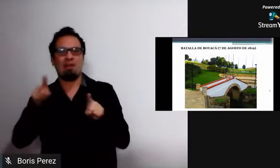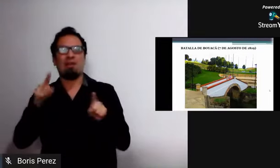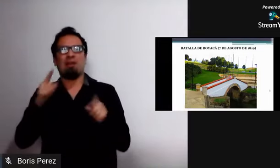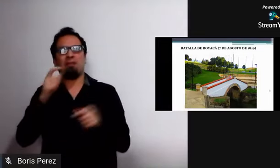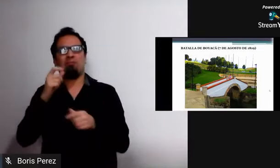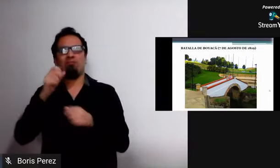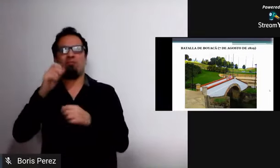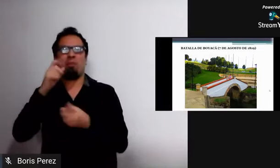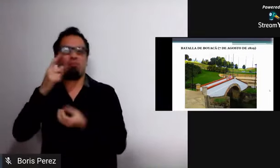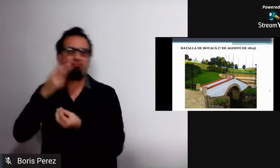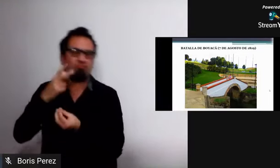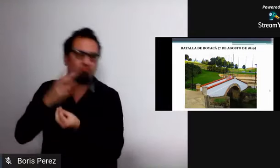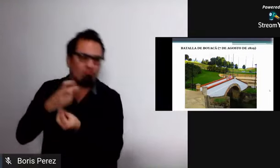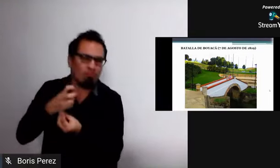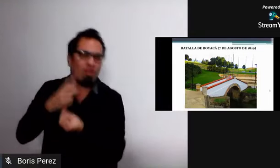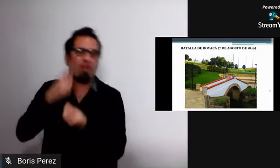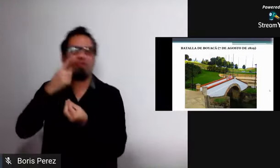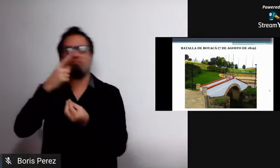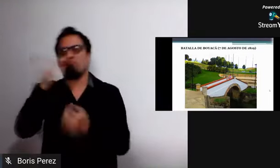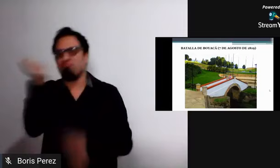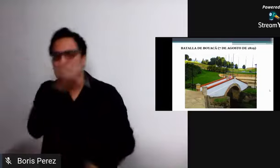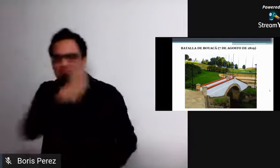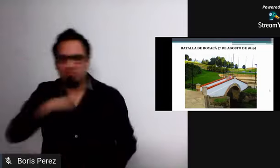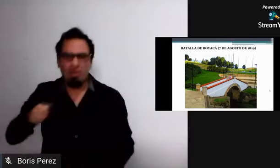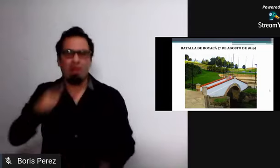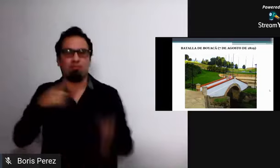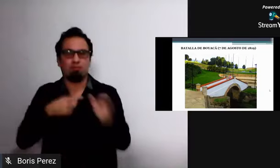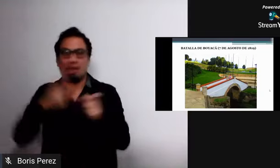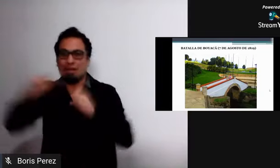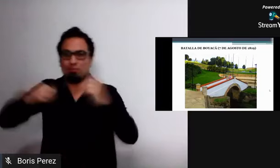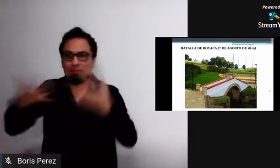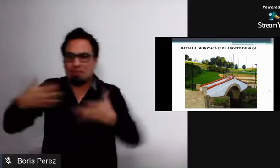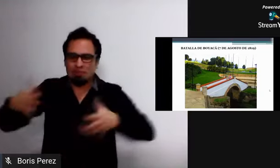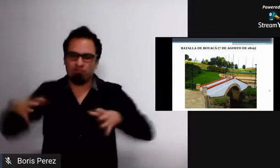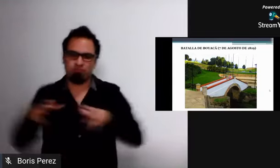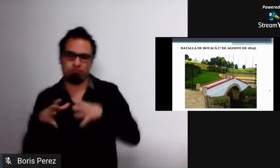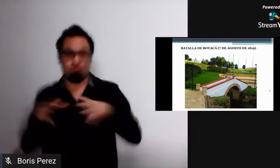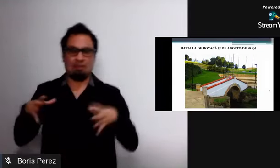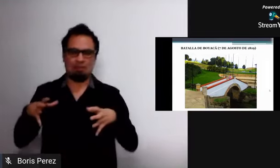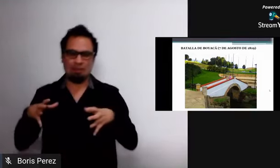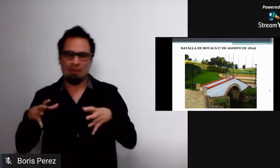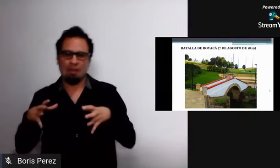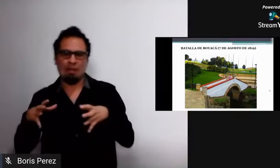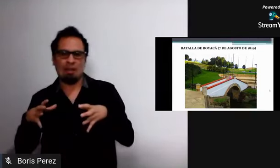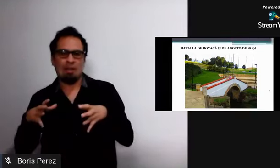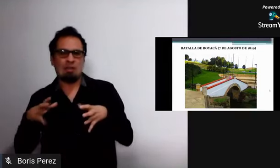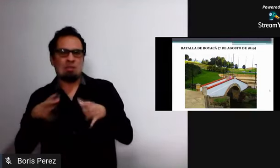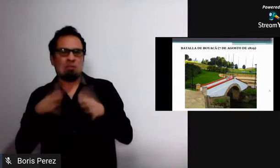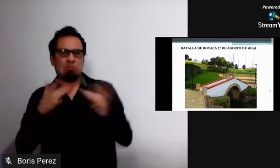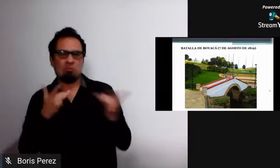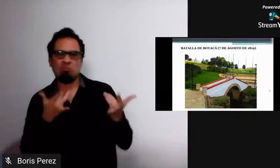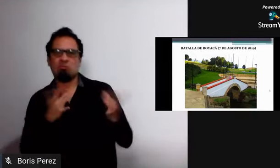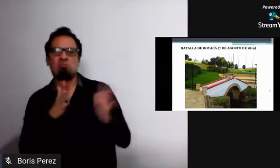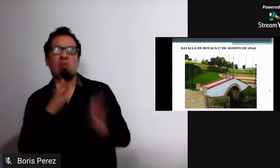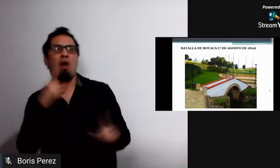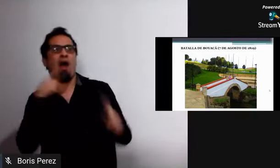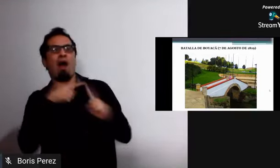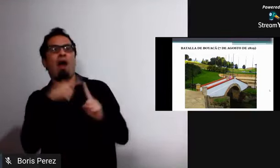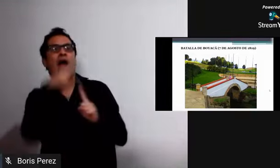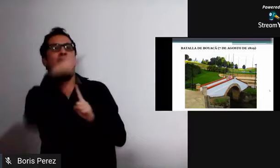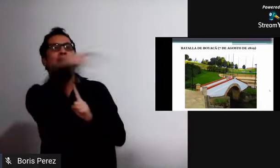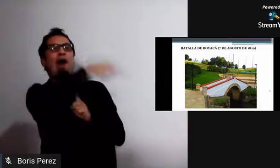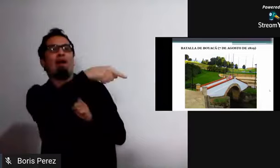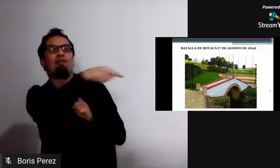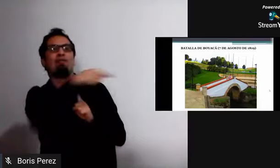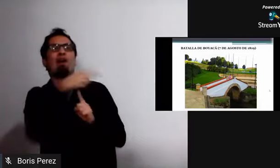mayor respaldo, a pesar de algunas dificultades y del apoyo que le